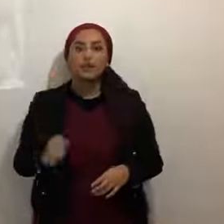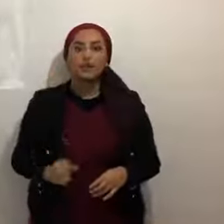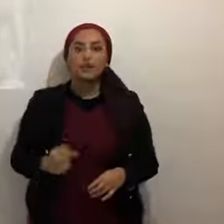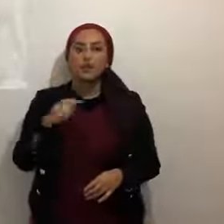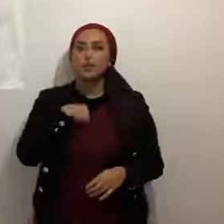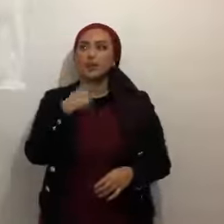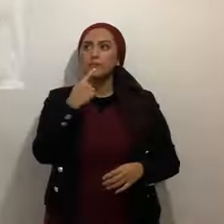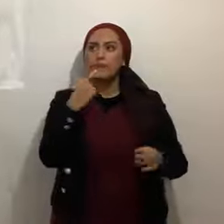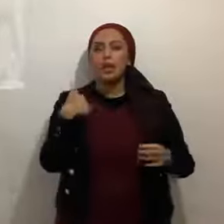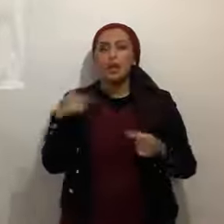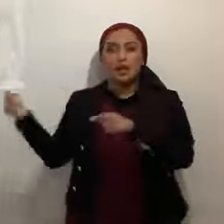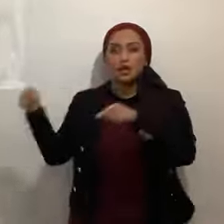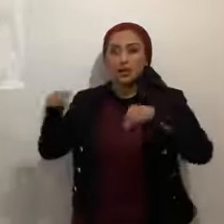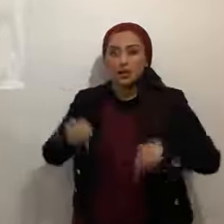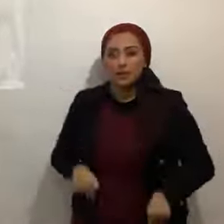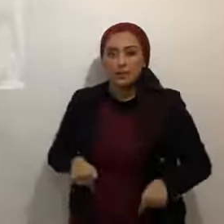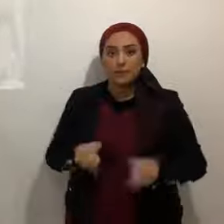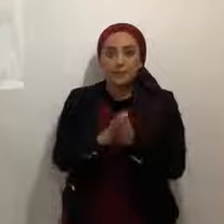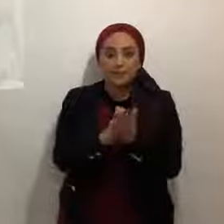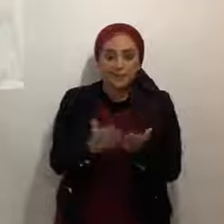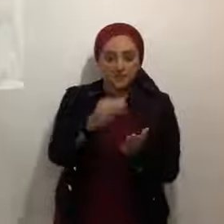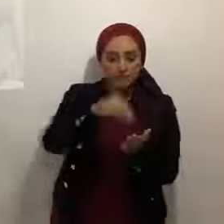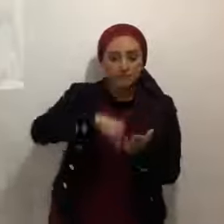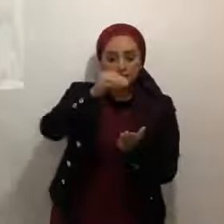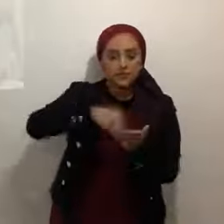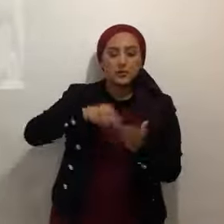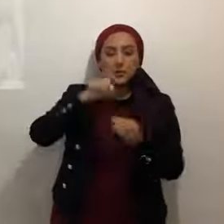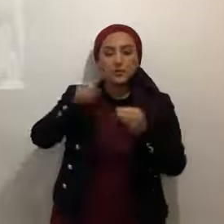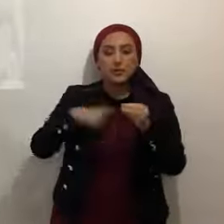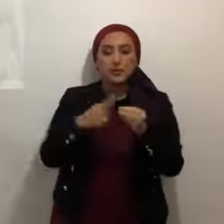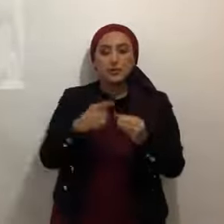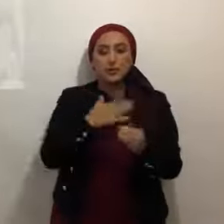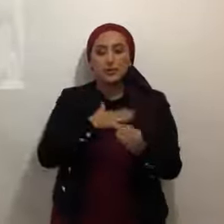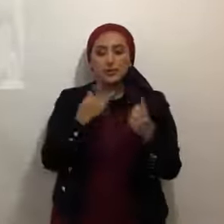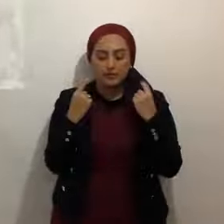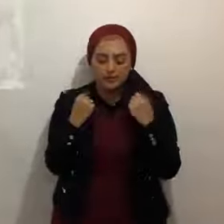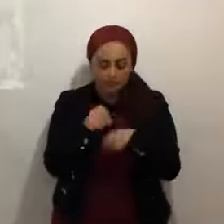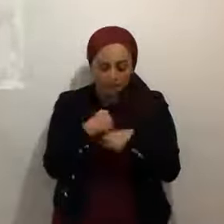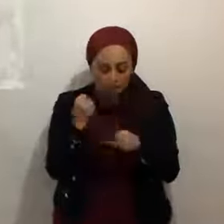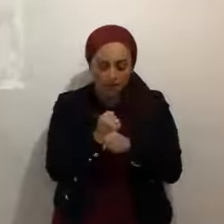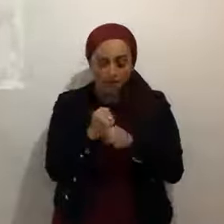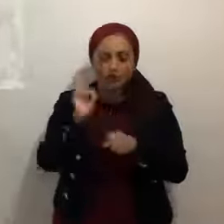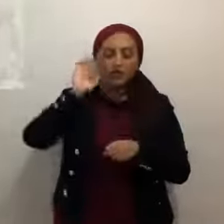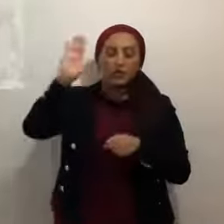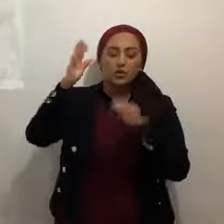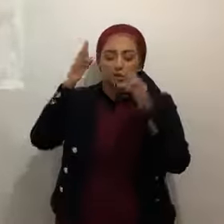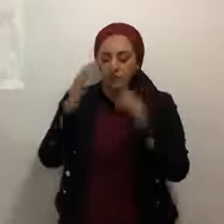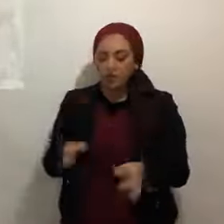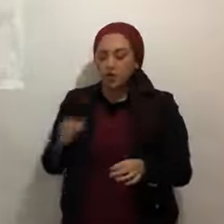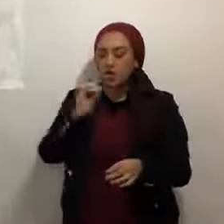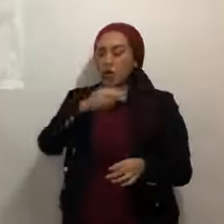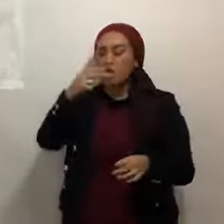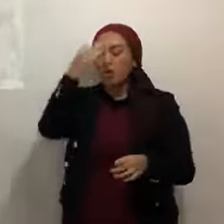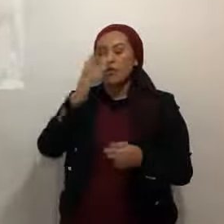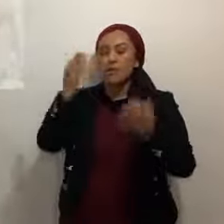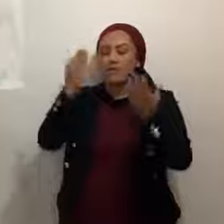aquí vengo, en el rollo del libro está escrito de mí, el hacer tu voluntad, Elohim mío, me ha agradado, y tu Torah está en medio